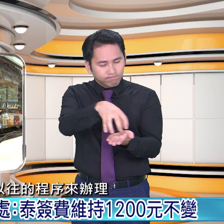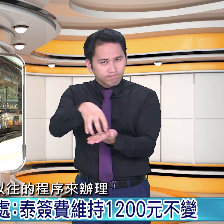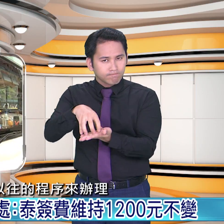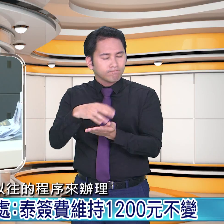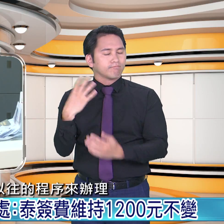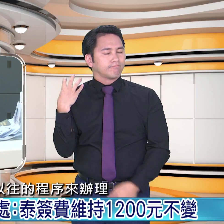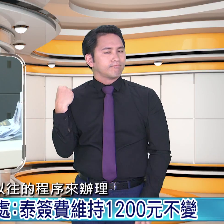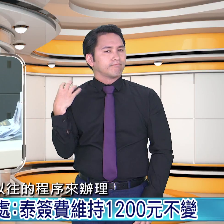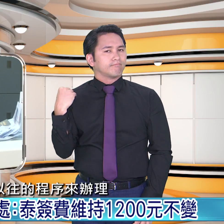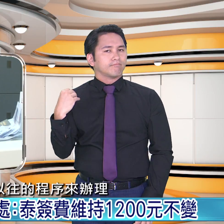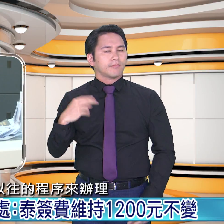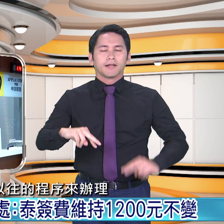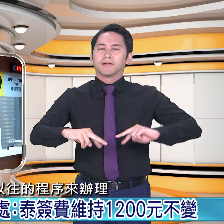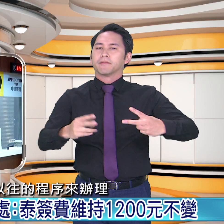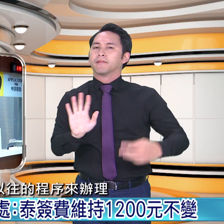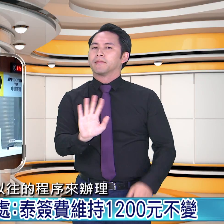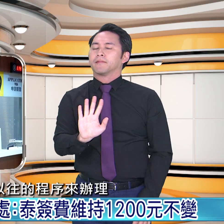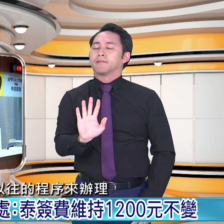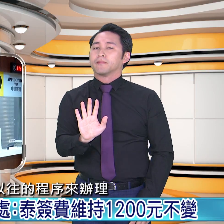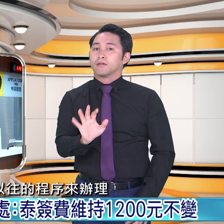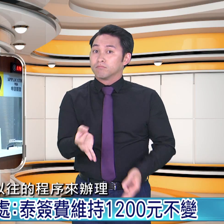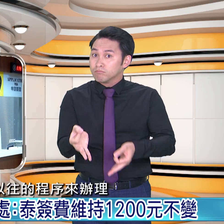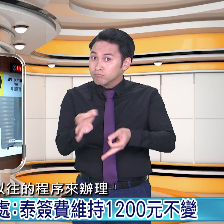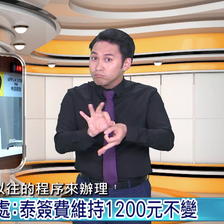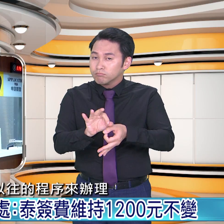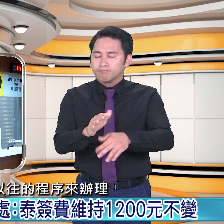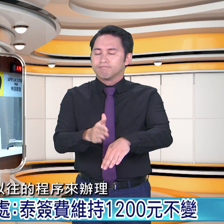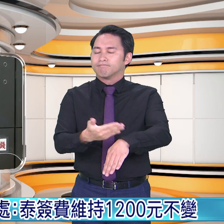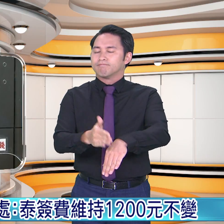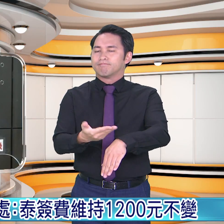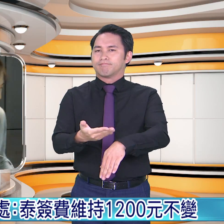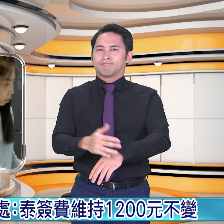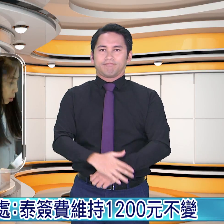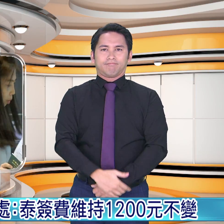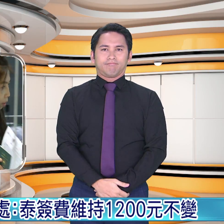签仍然照以往的程序来办理，没有改变。